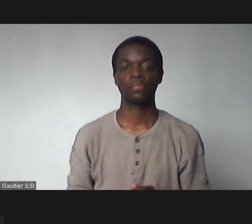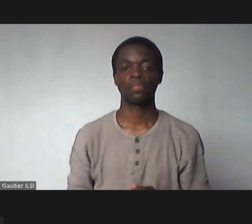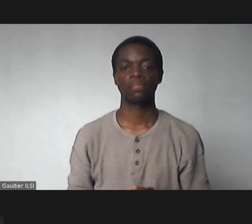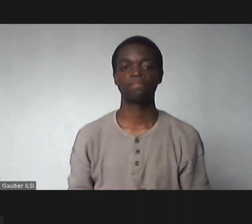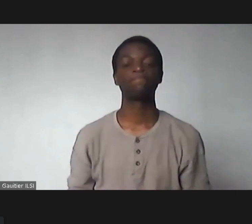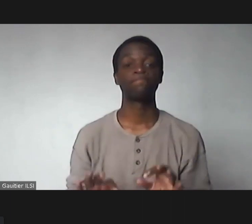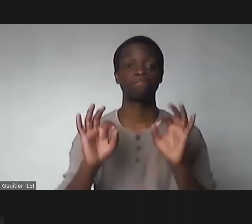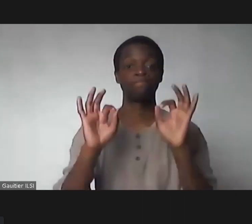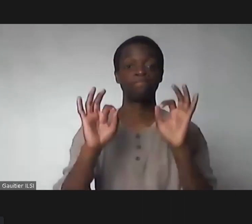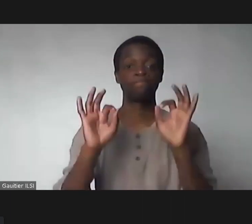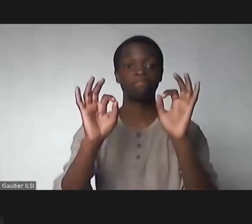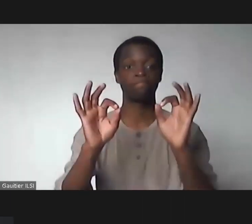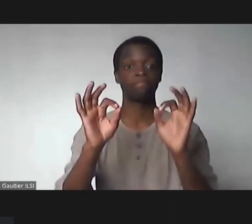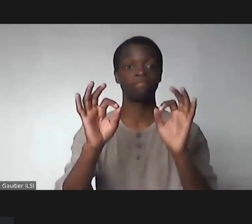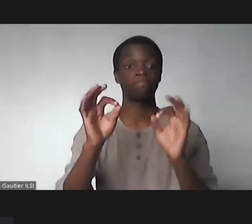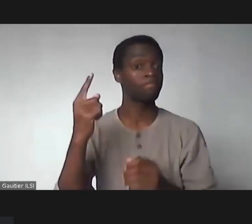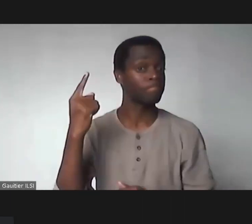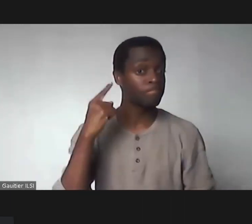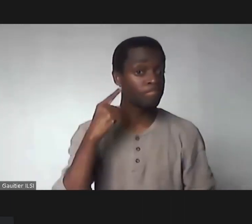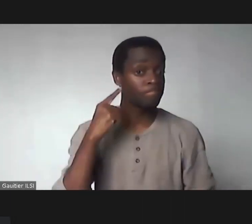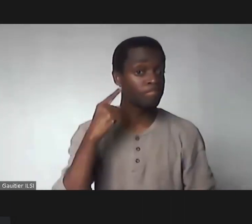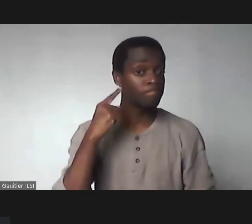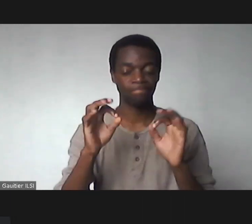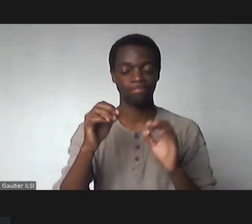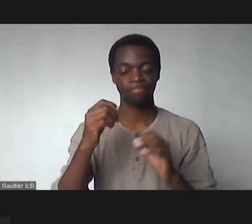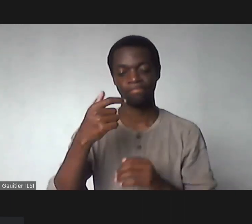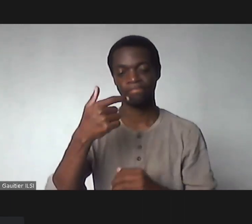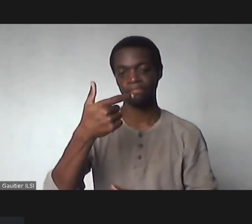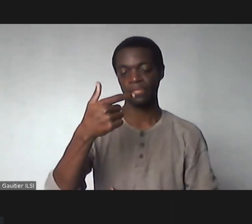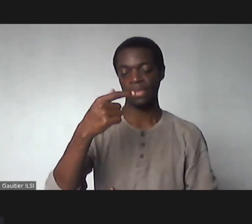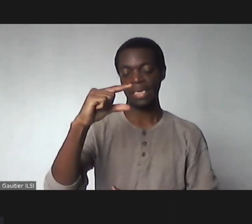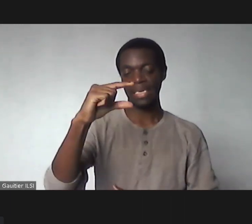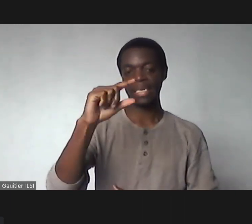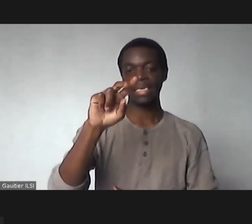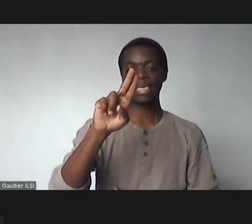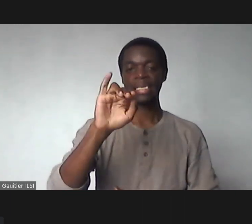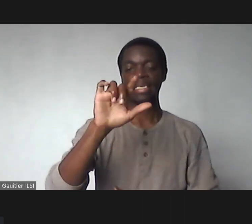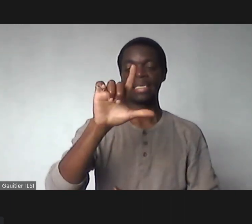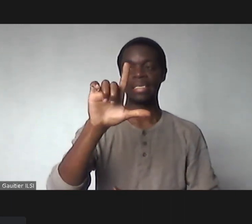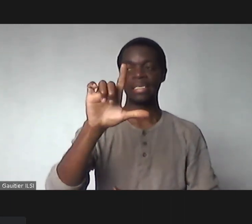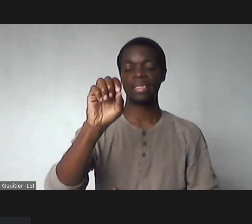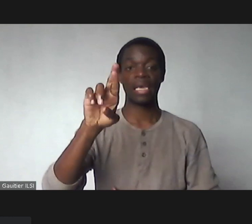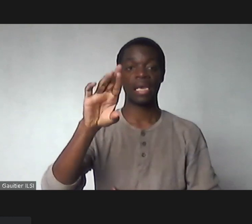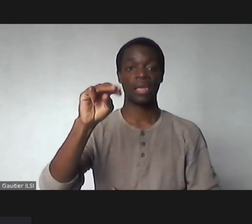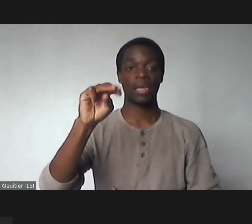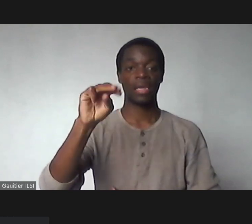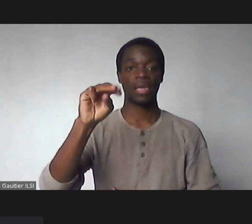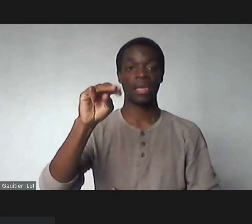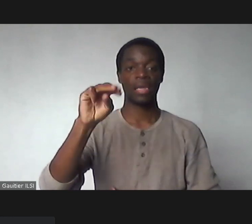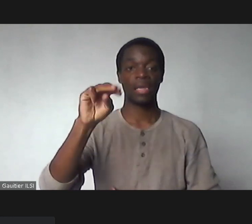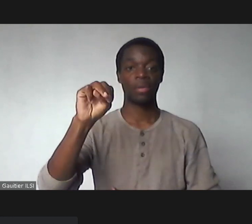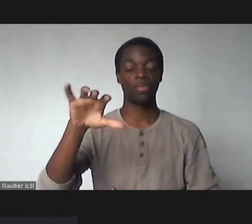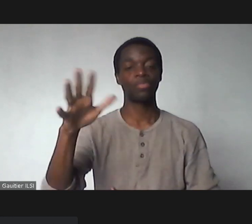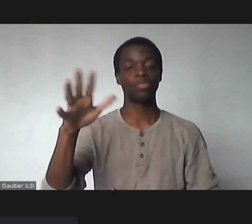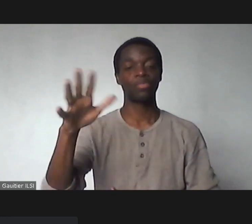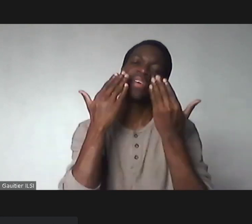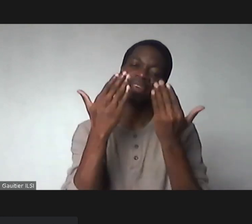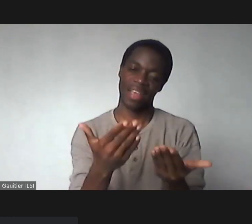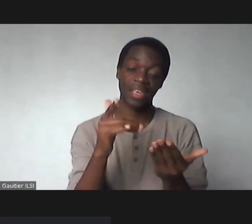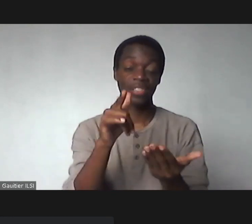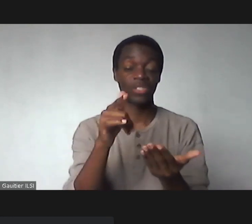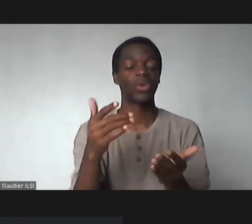te escuchamos. ¿Qué tal? Muchísimas gracias y muchísimo gusto de poder escucharles en este